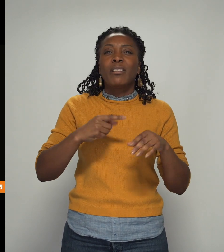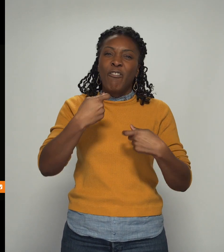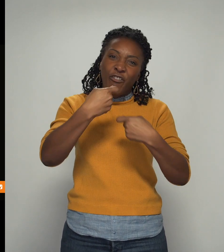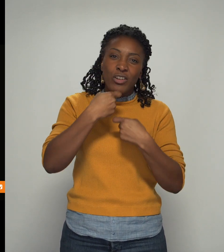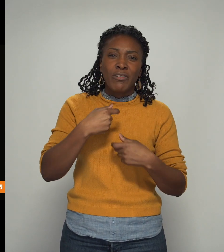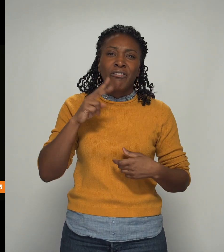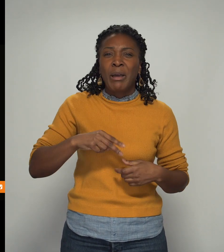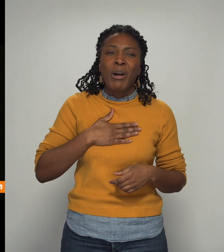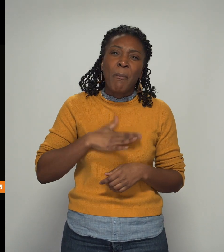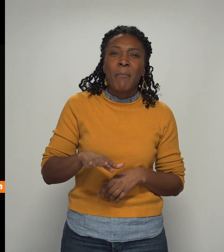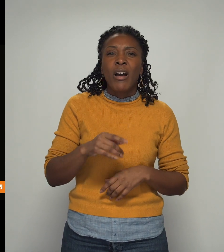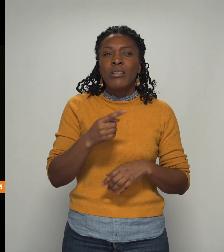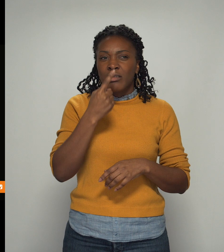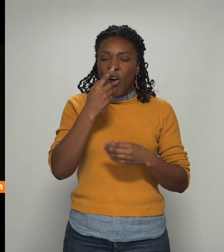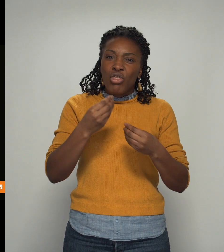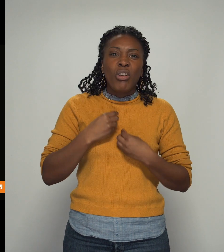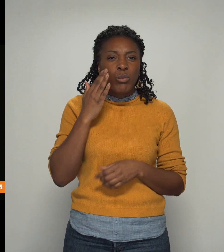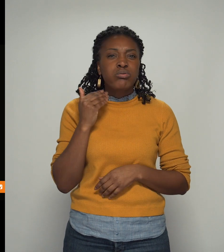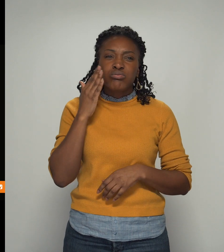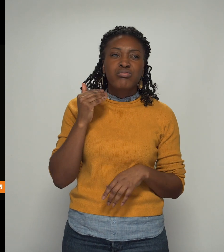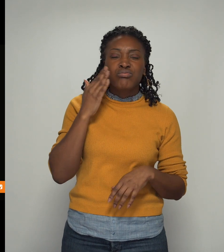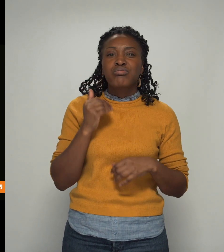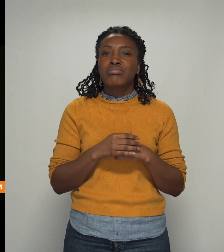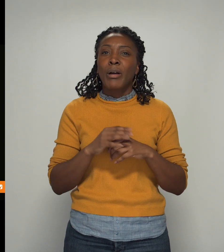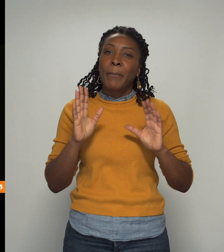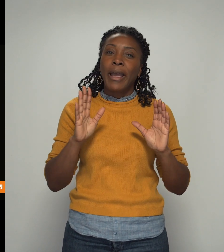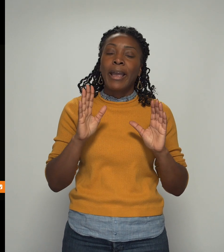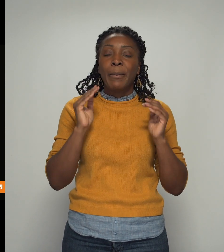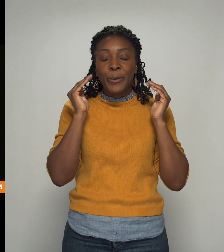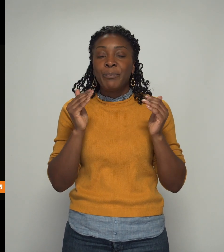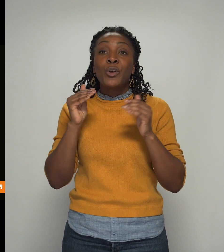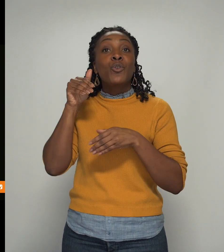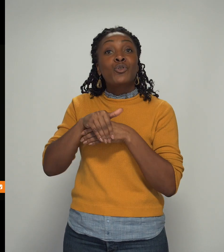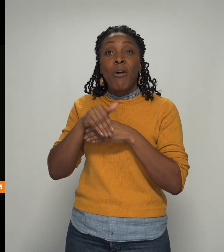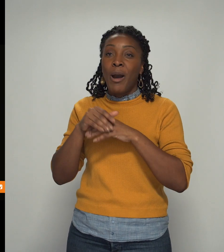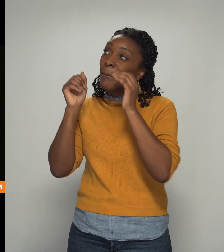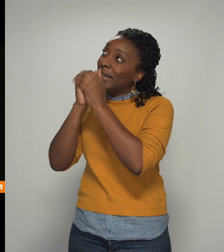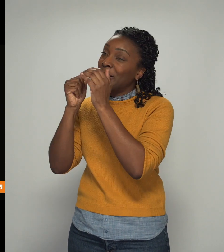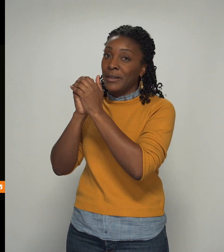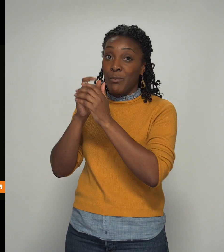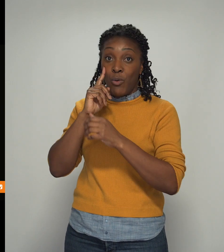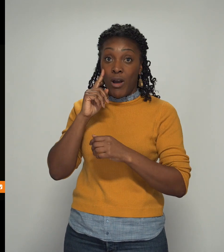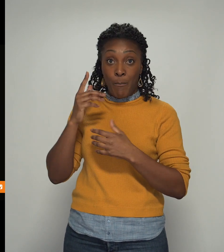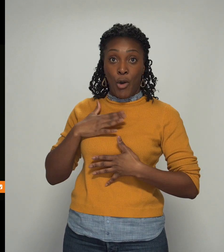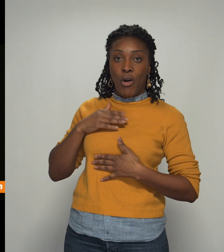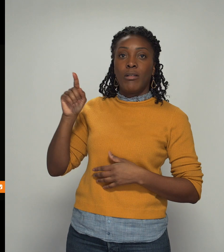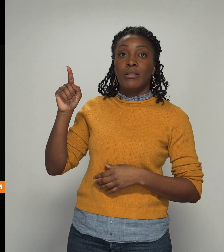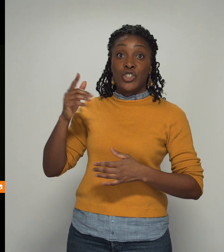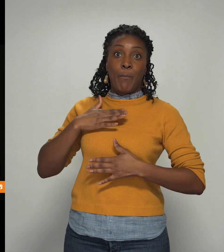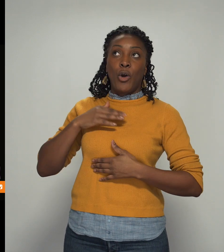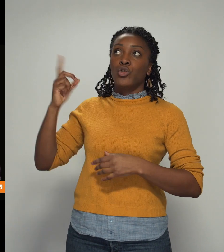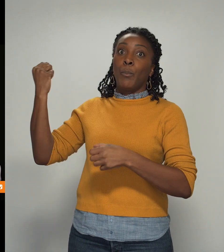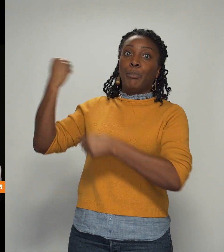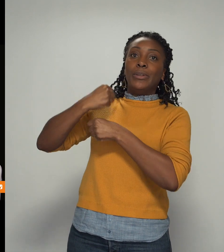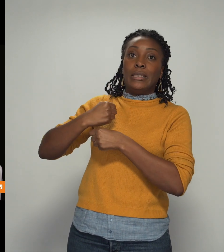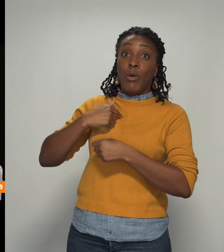pas trop ça. Je trouvais ça ennuyant. Mais néanmoins, le soir, je faisais des prières à Dieu parce que j'avais peur de Dieu. J'avais peur que Dieu veuille